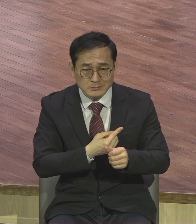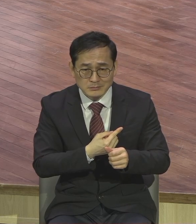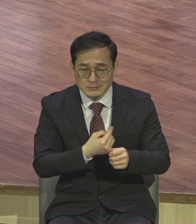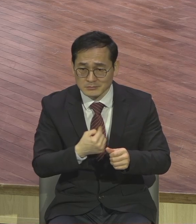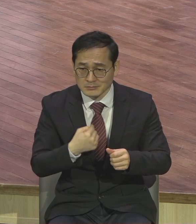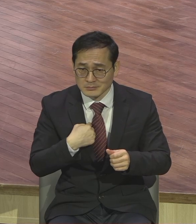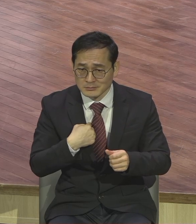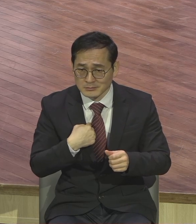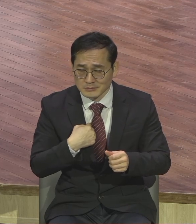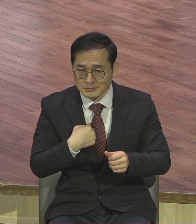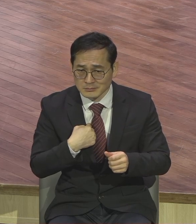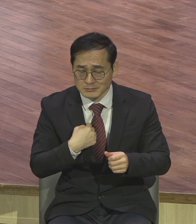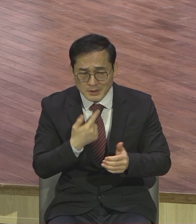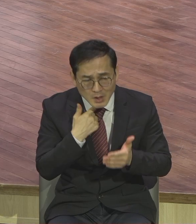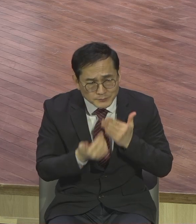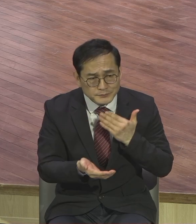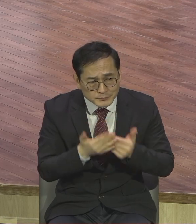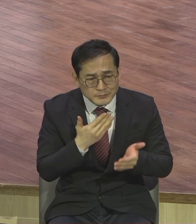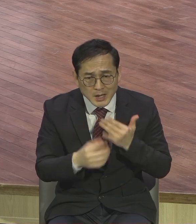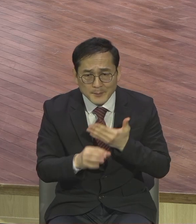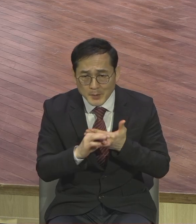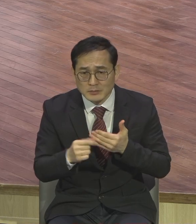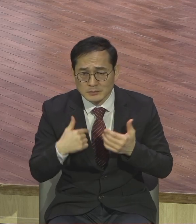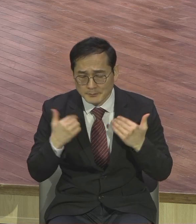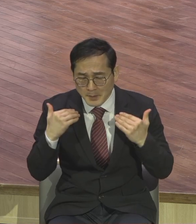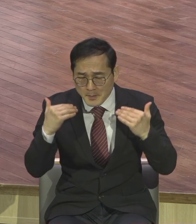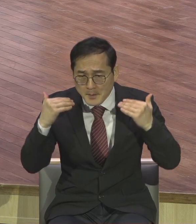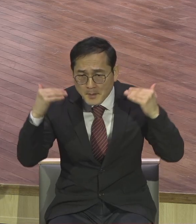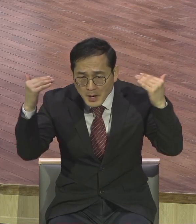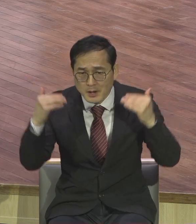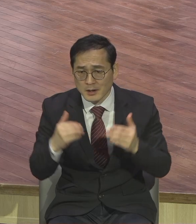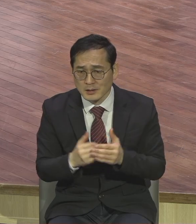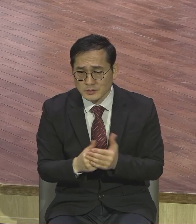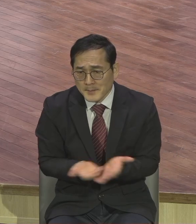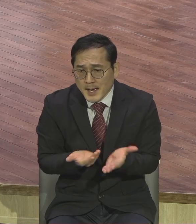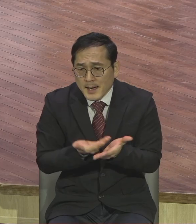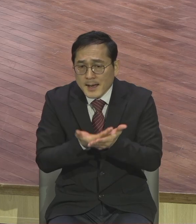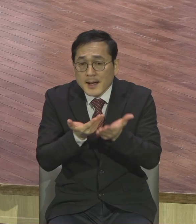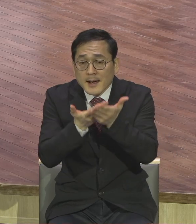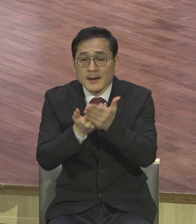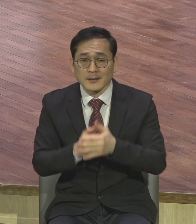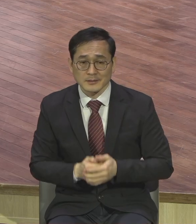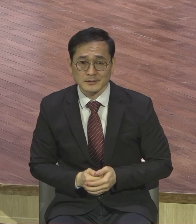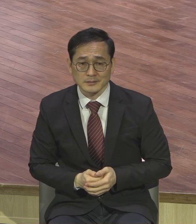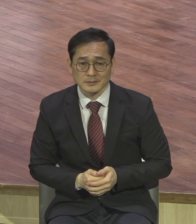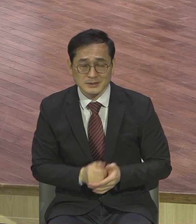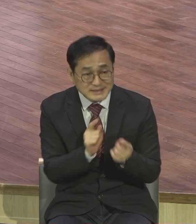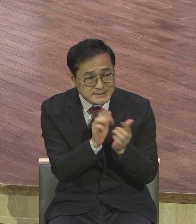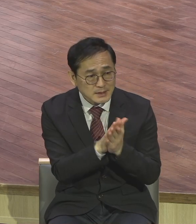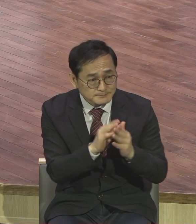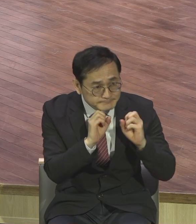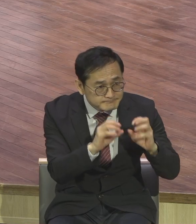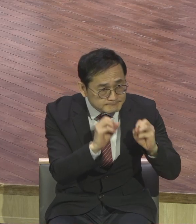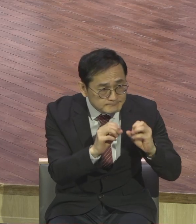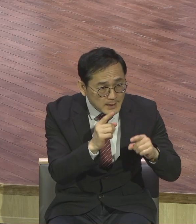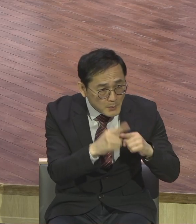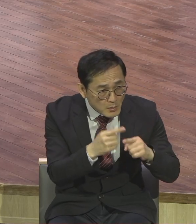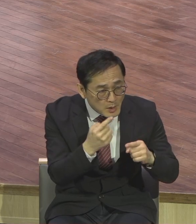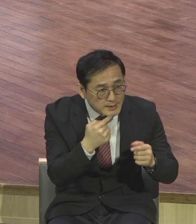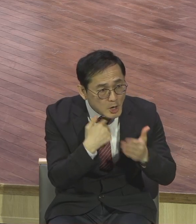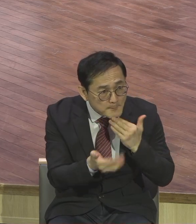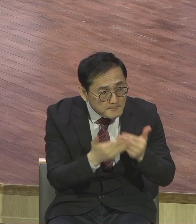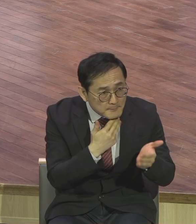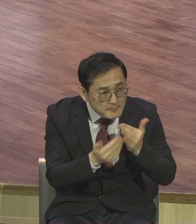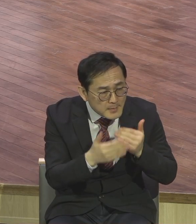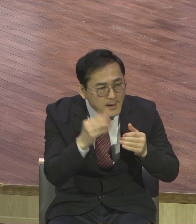자기가 하다가 보면 그걸 싹 커져요. 하는 것이 배우는 거예요. 내가 이 말씀도